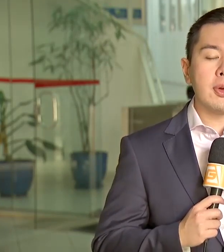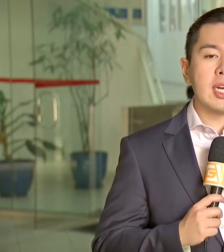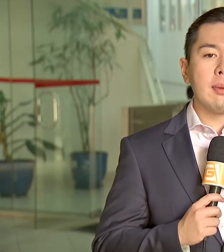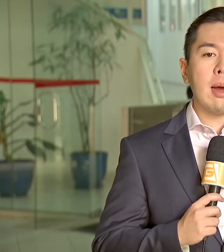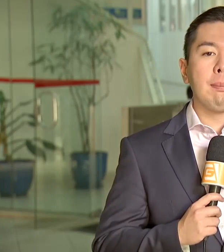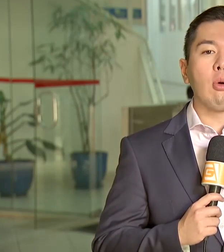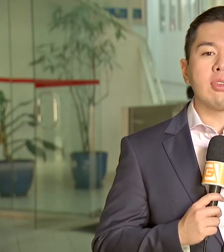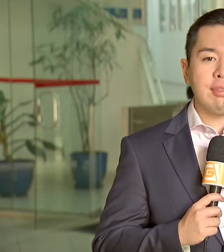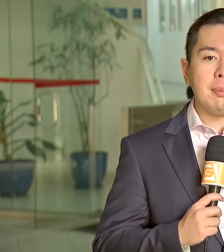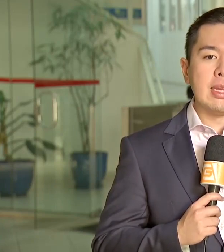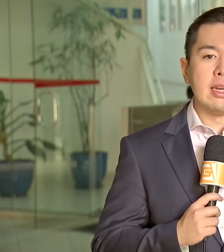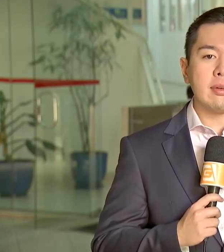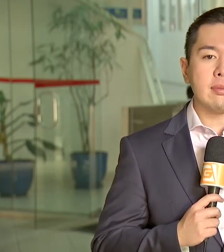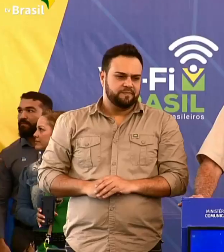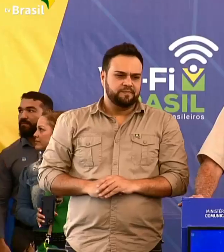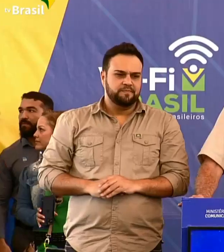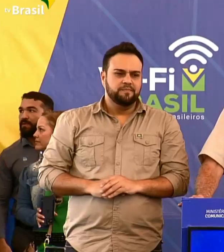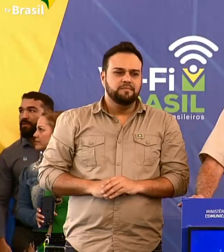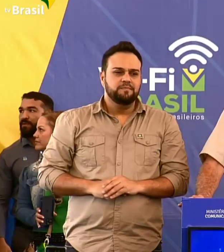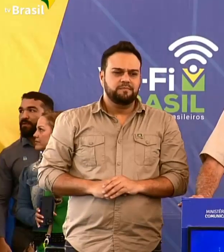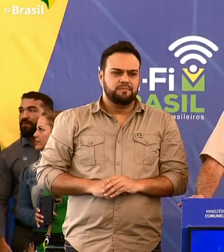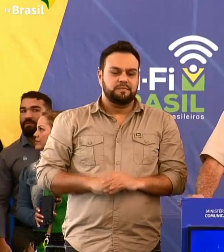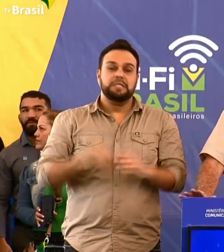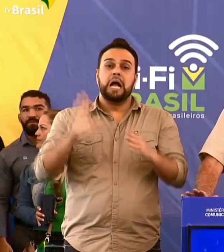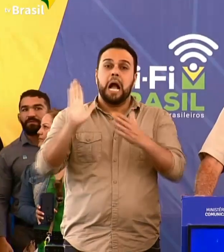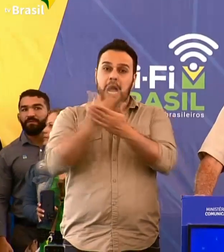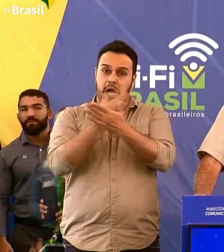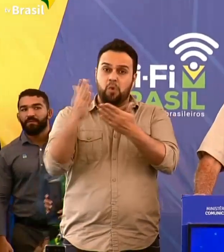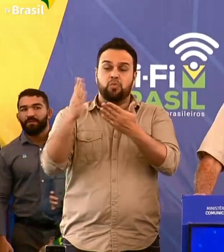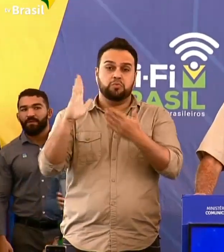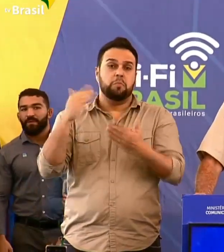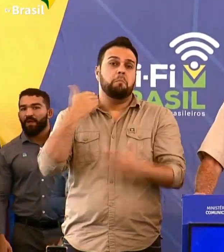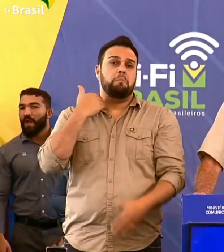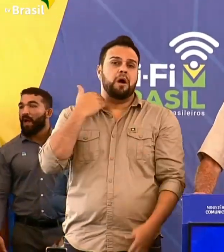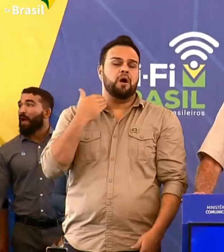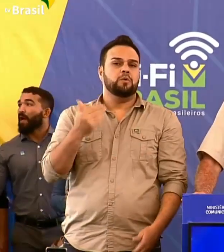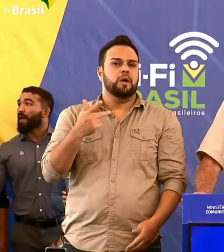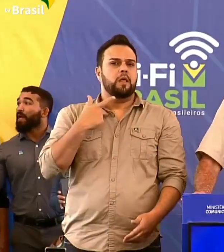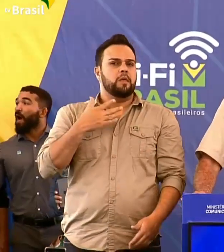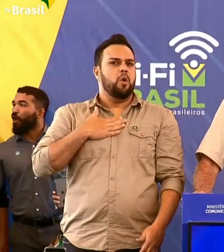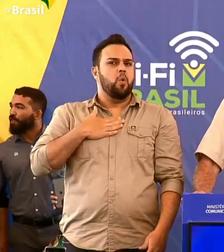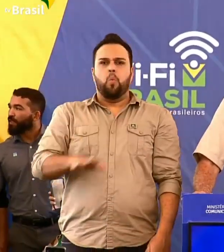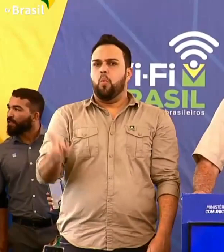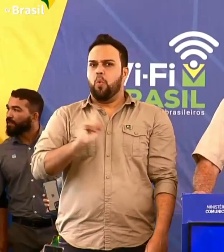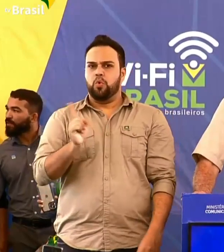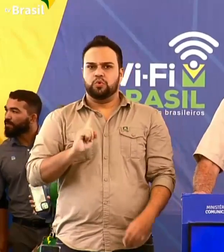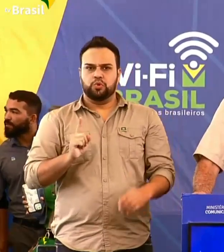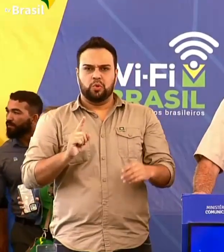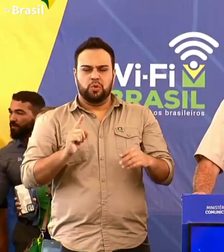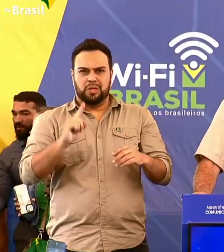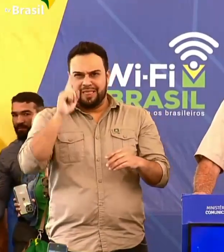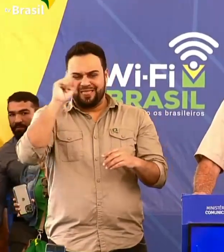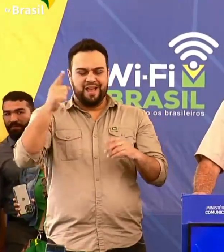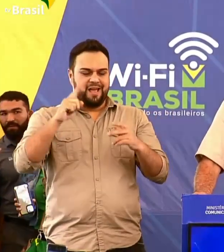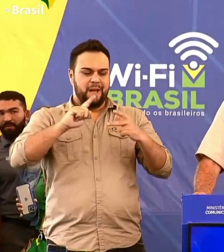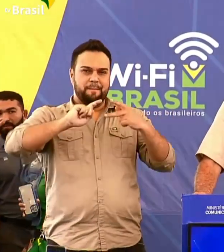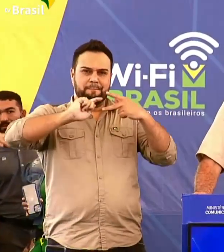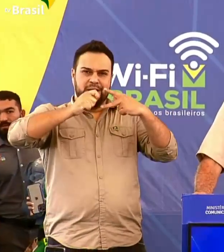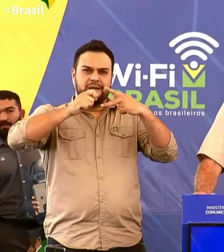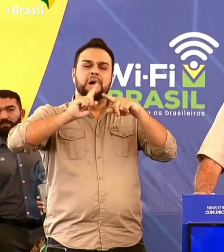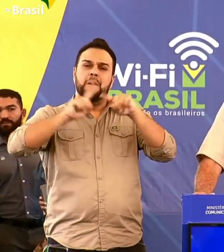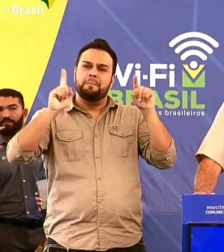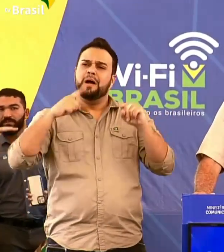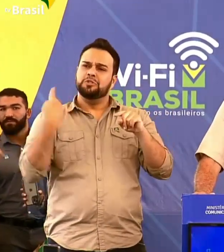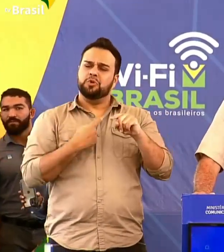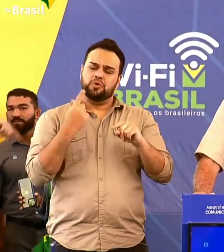substituiu o programa Bolsa Família algumas banqueiros não estão satisfeitos conosco mas nós estamos